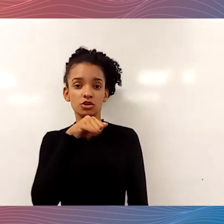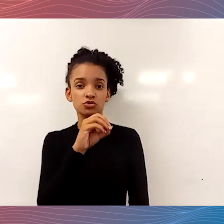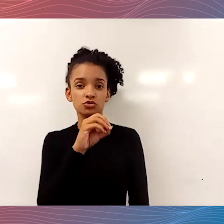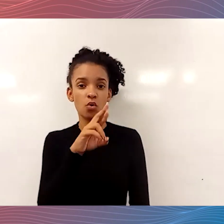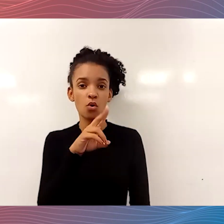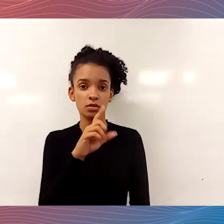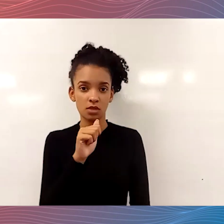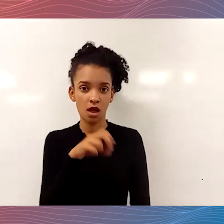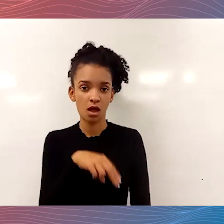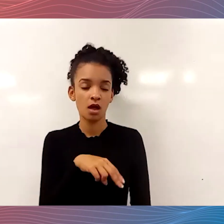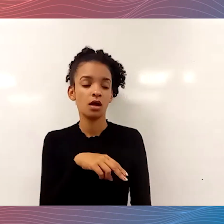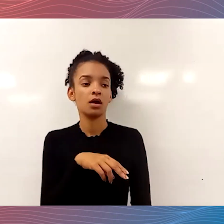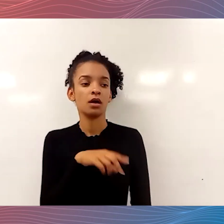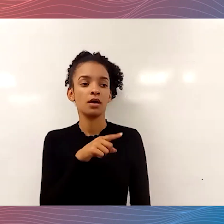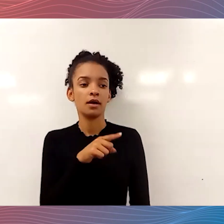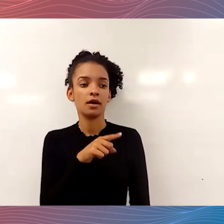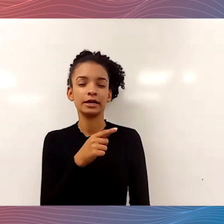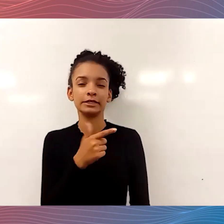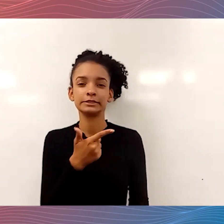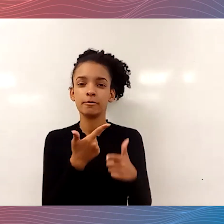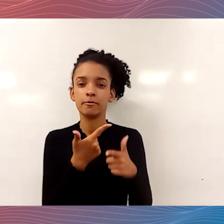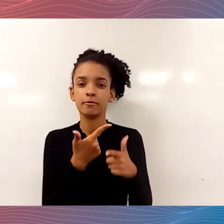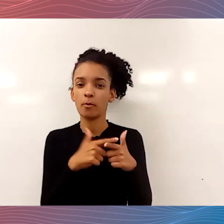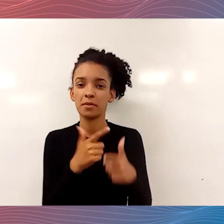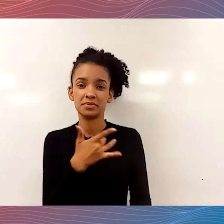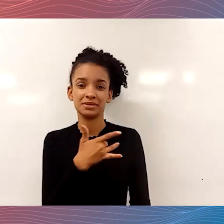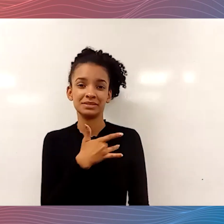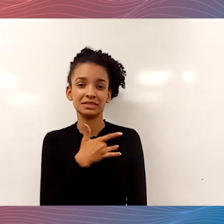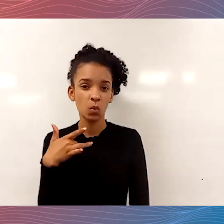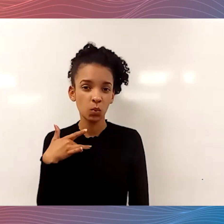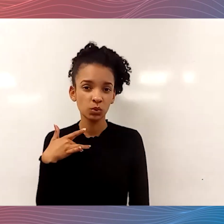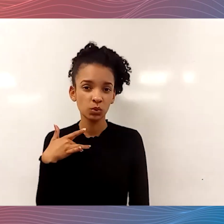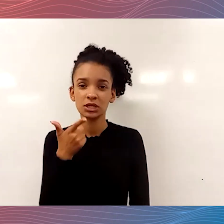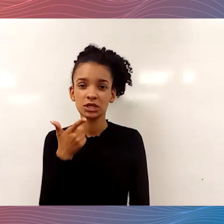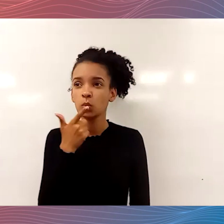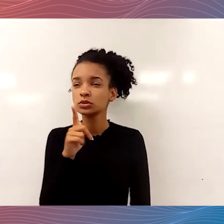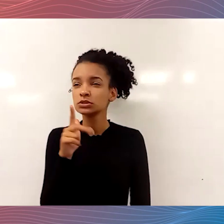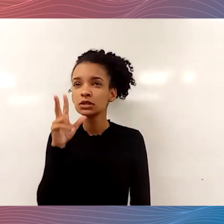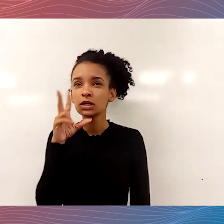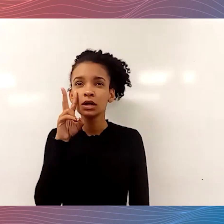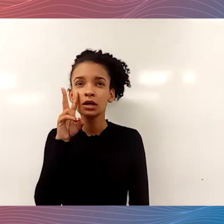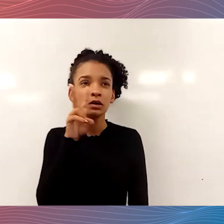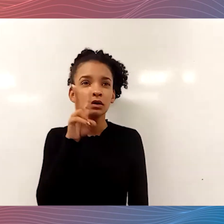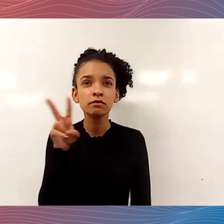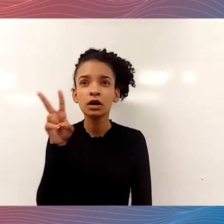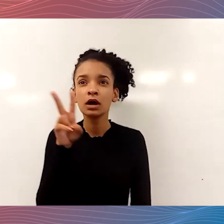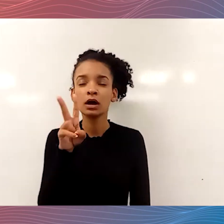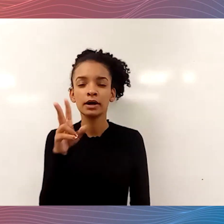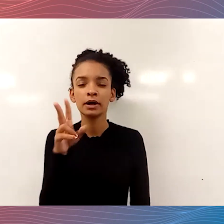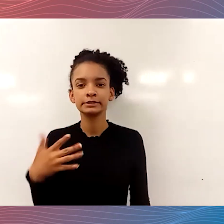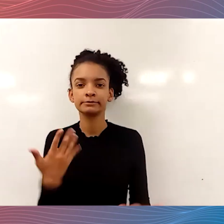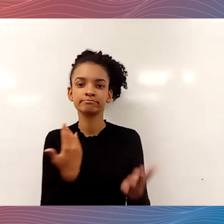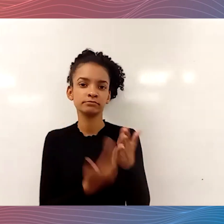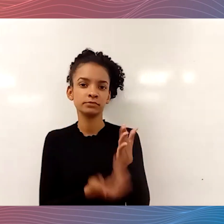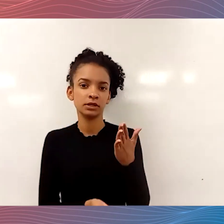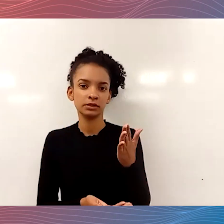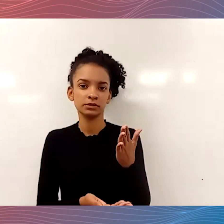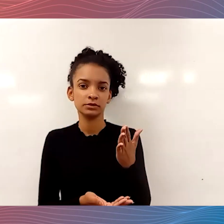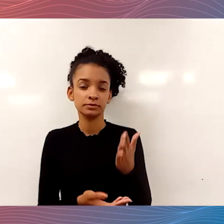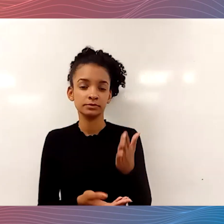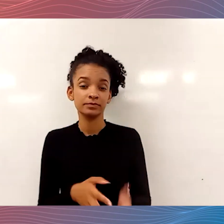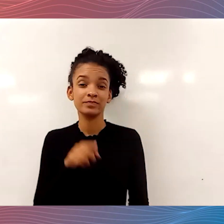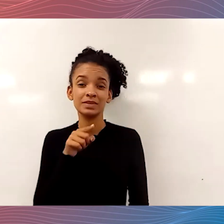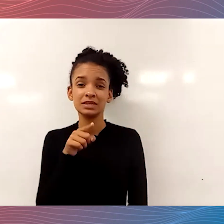um problema na saúde, não conseguia enxergar enquanto jogava e perderam. Isso foi uma decepção tão